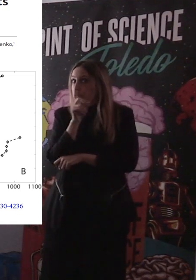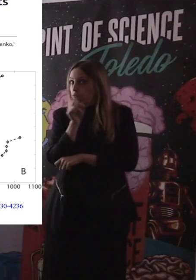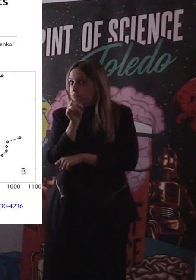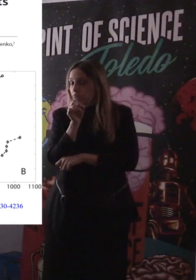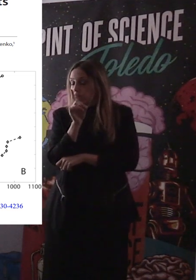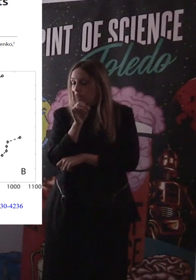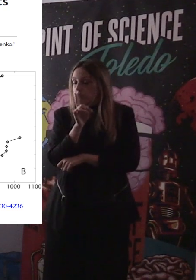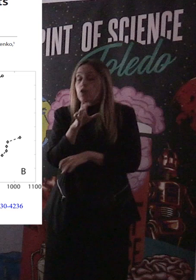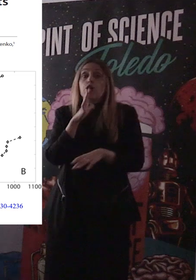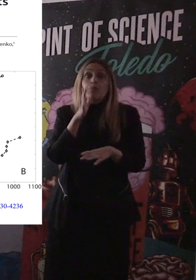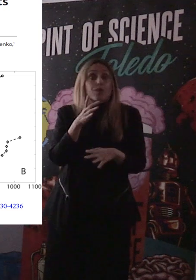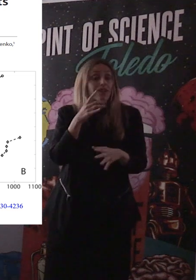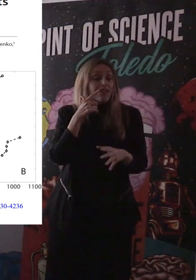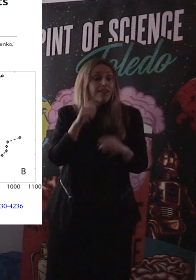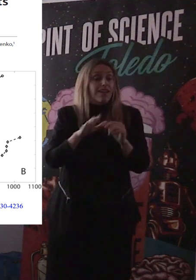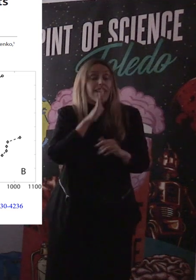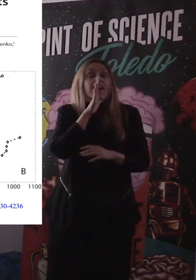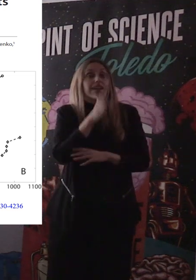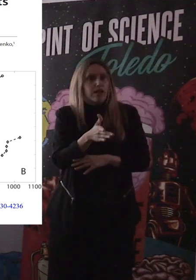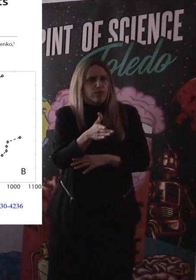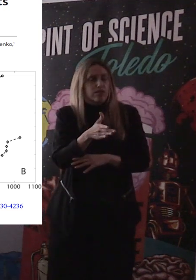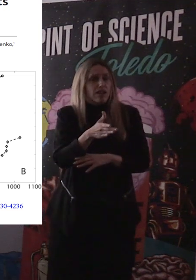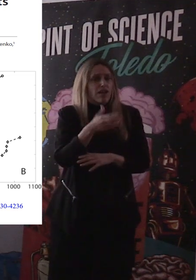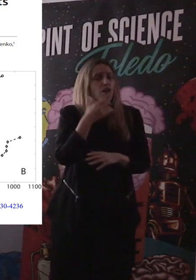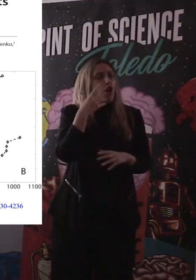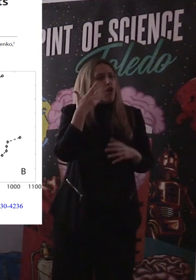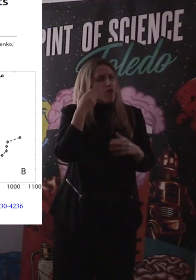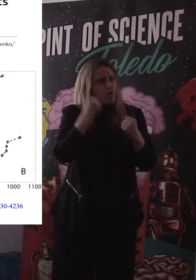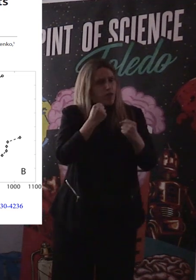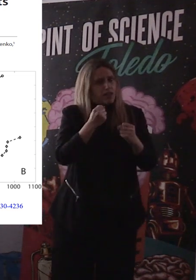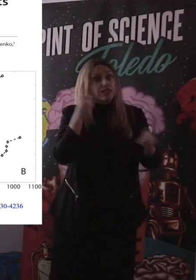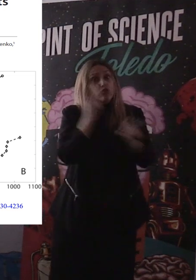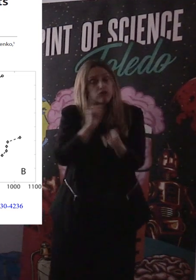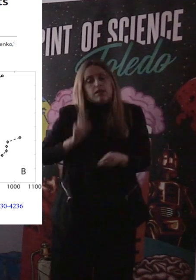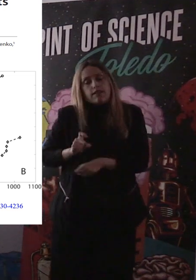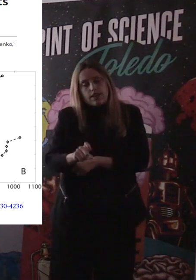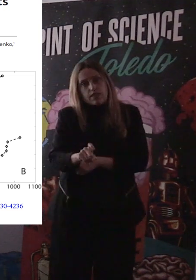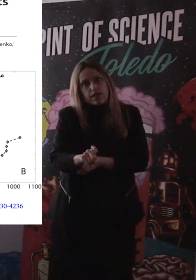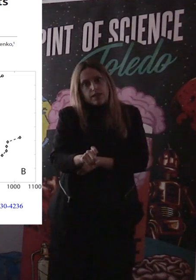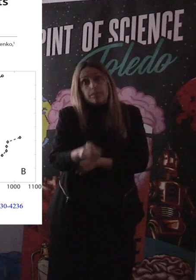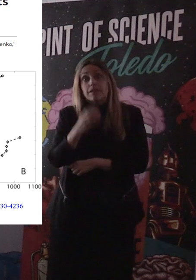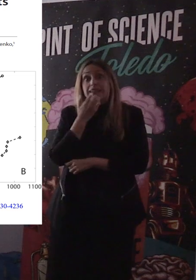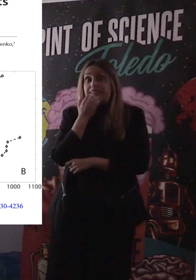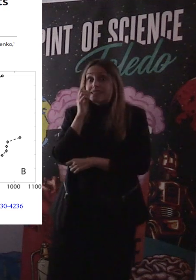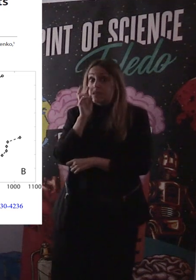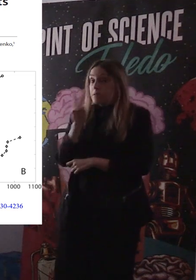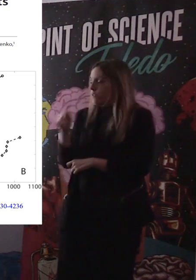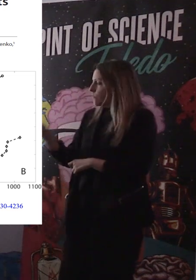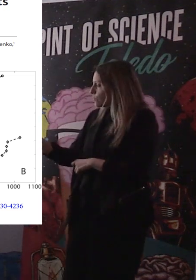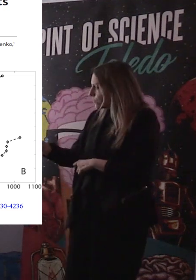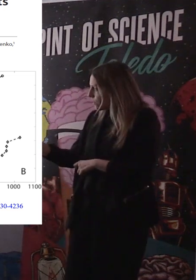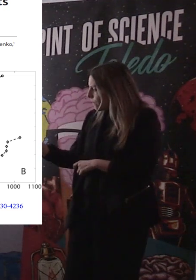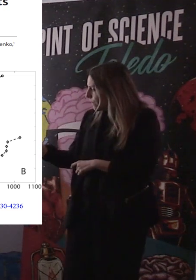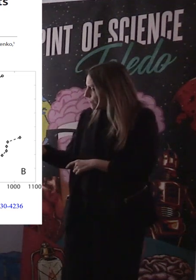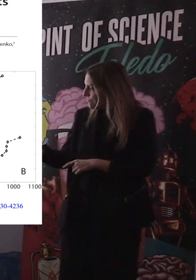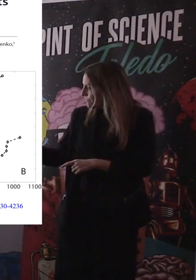porque el efecto muy fuerte del rapamicina es funciona contra el cáncer. Si miramos a